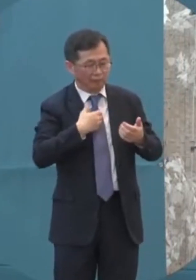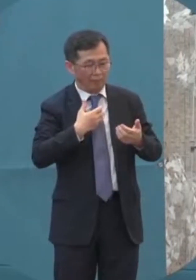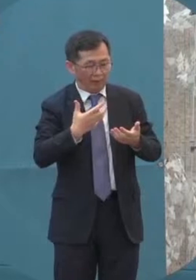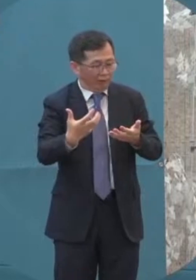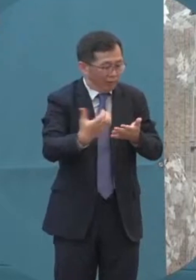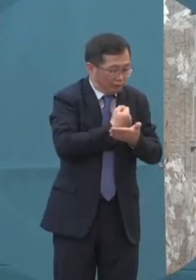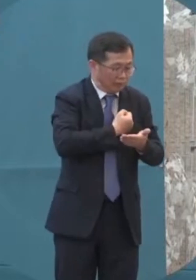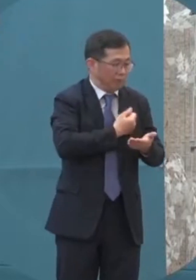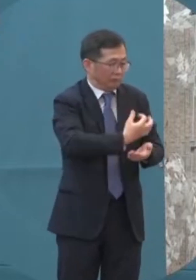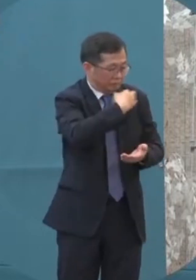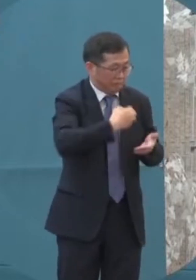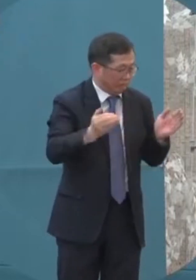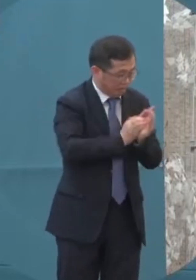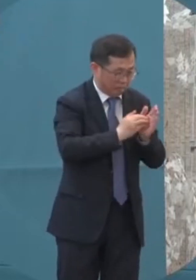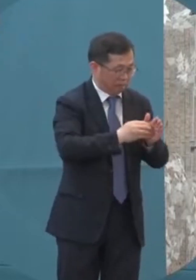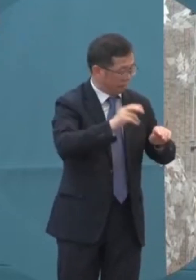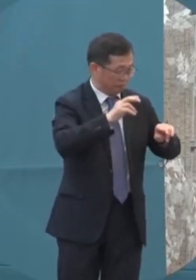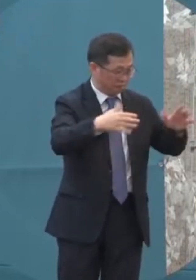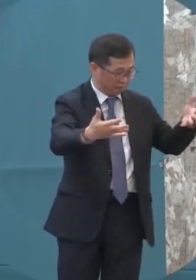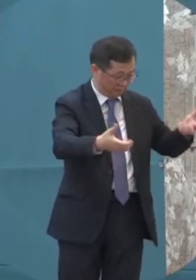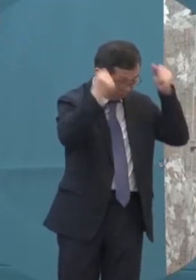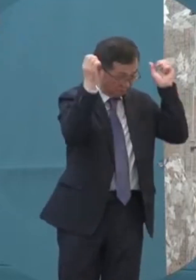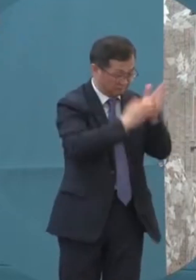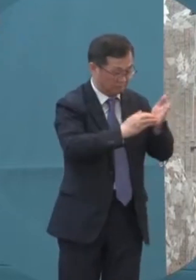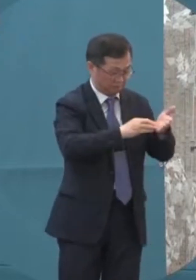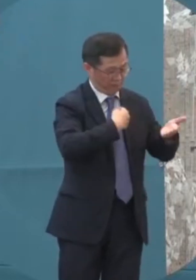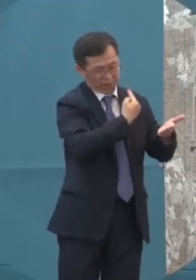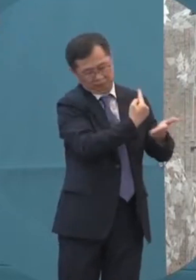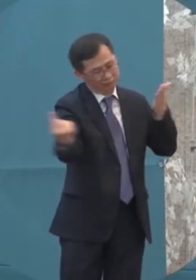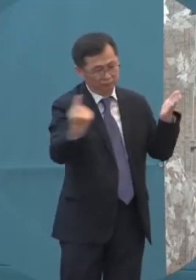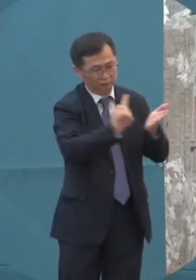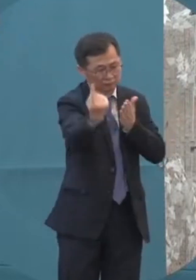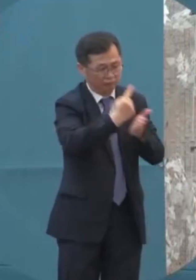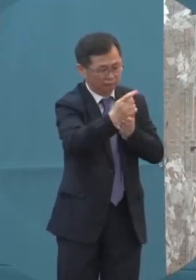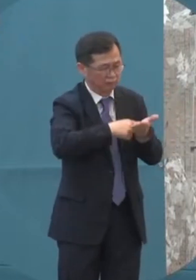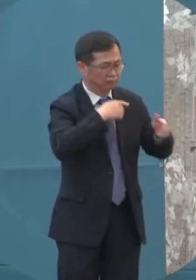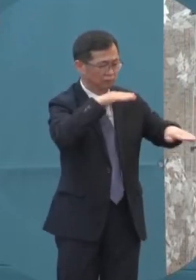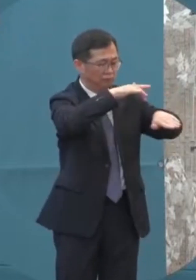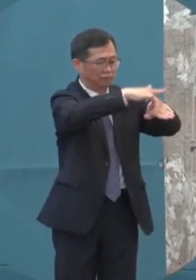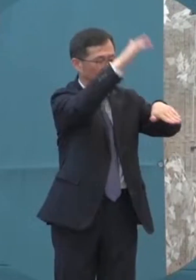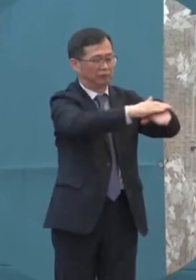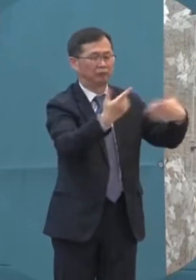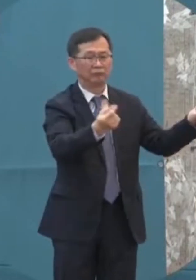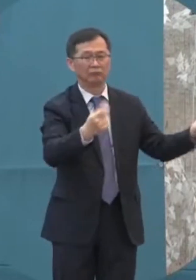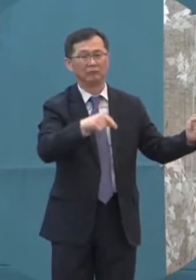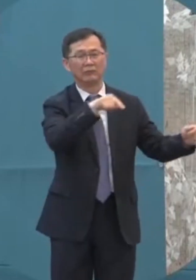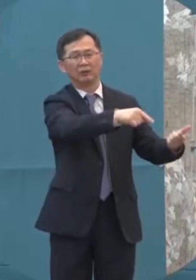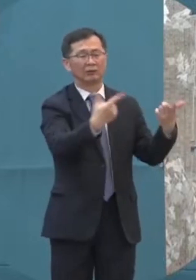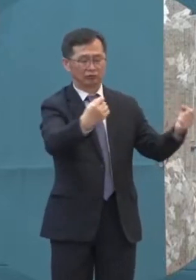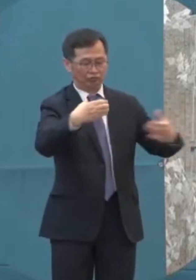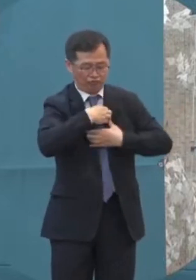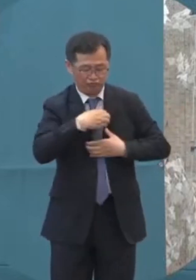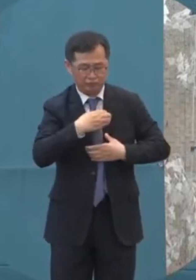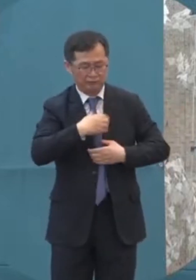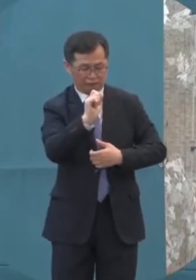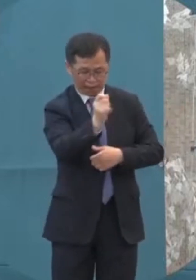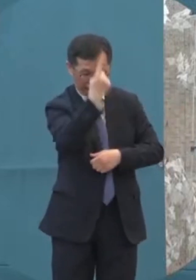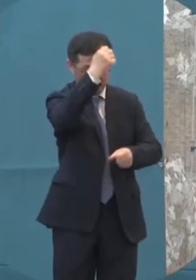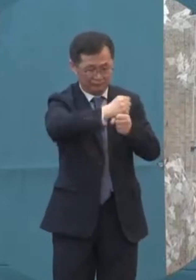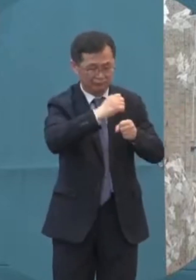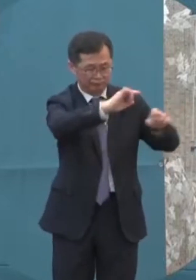때 되면 다 물러나는 그런 식으로 정치를 하고 있어요. 제발 좀 이런 위기를